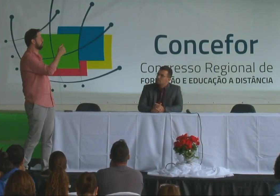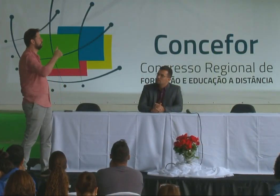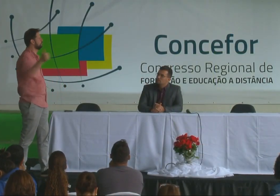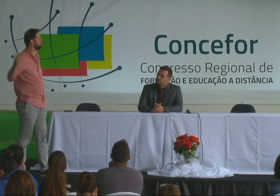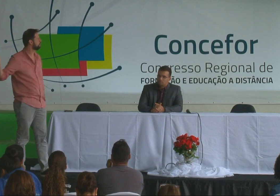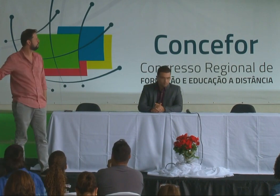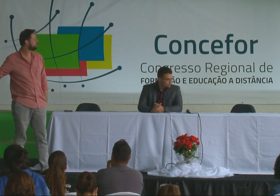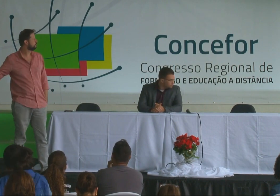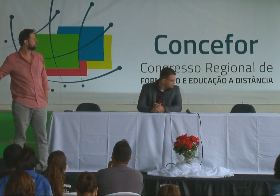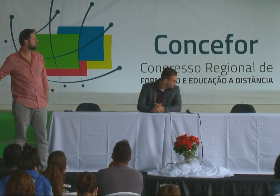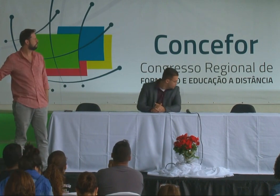Ok, pode pensar.